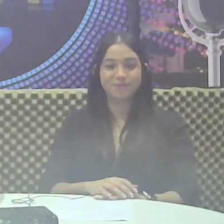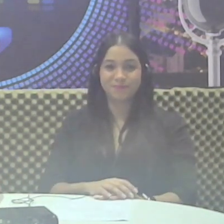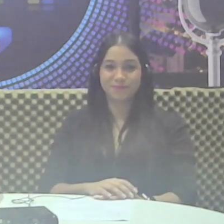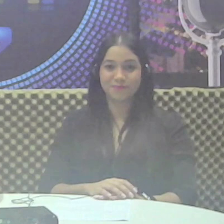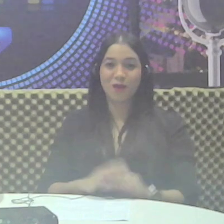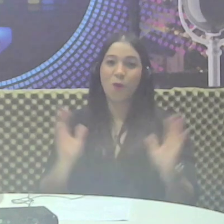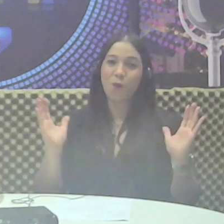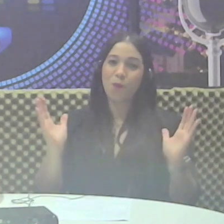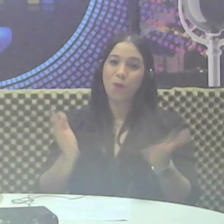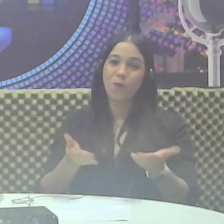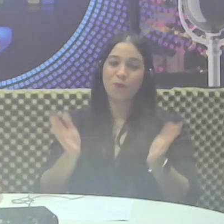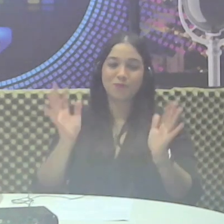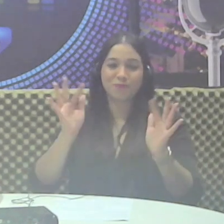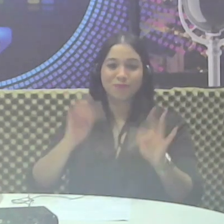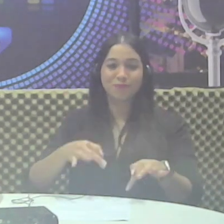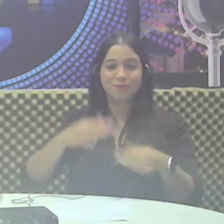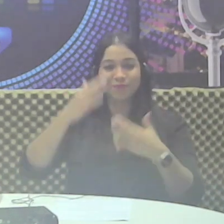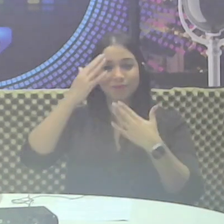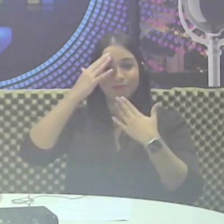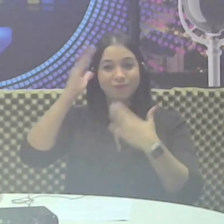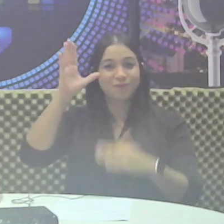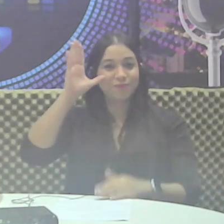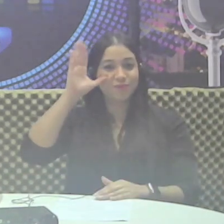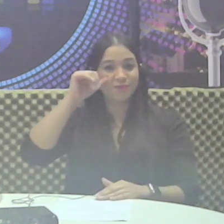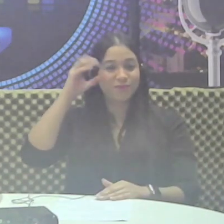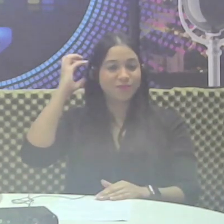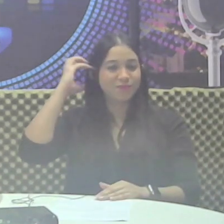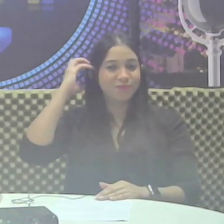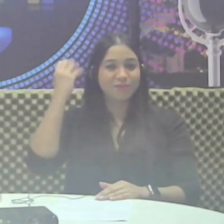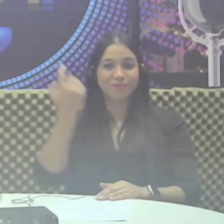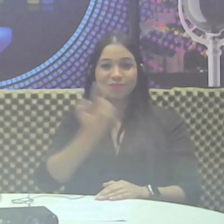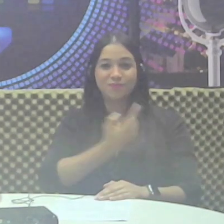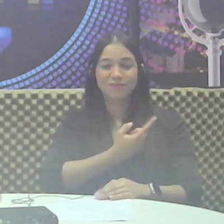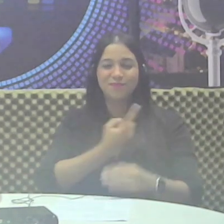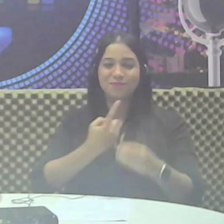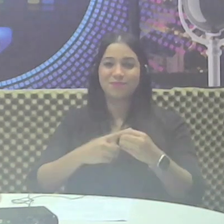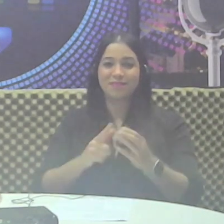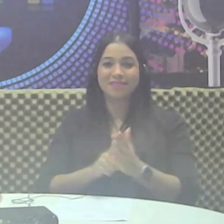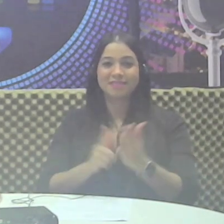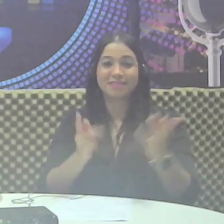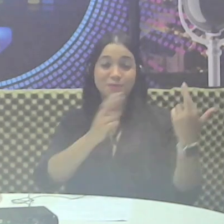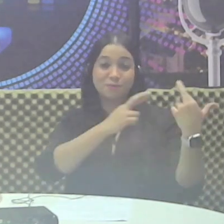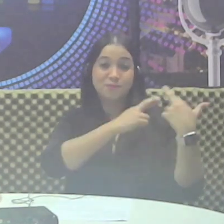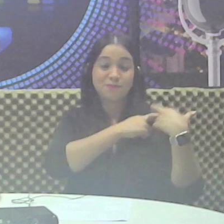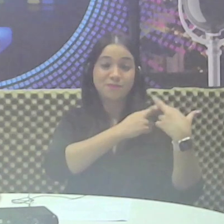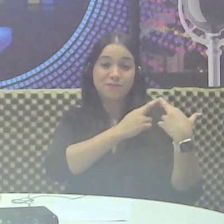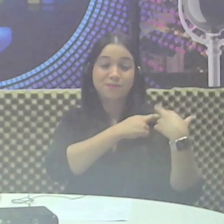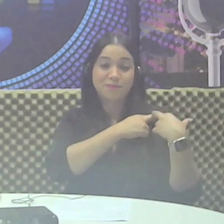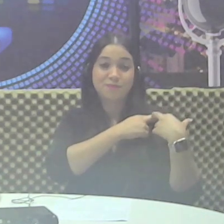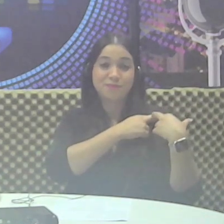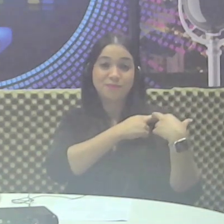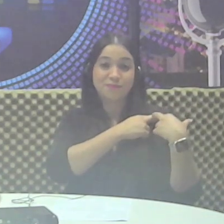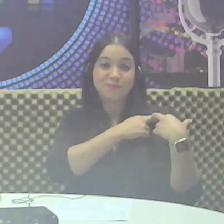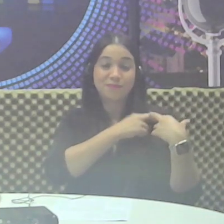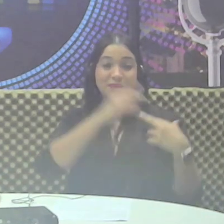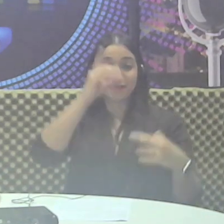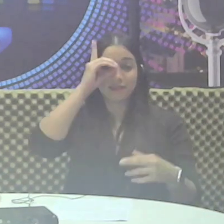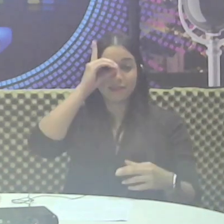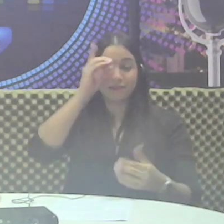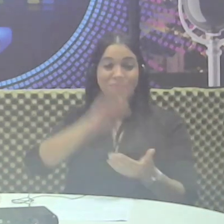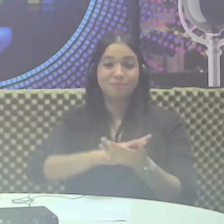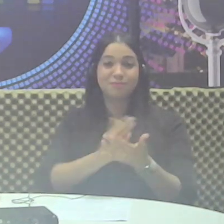A edição de hoje fica por aqui. Obrigado pela sua audiência, Rádio Nossa Cidade. Jornalista responsável pela edição, Daniela